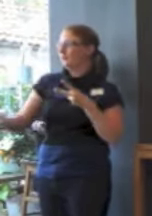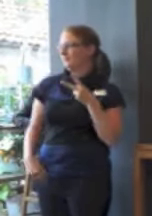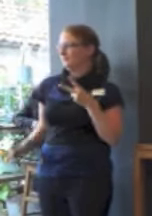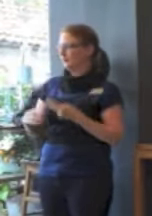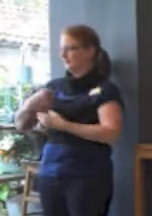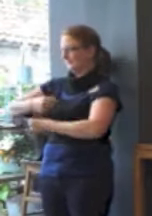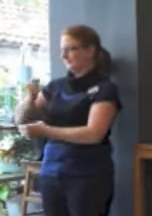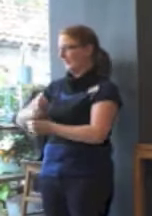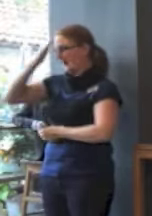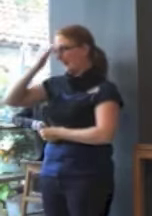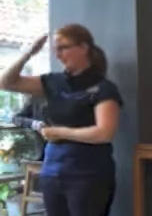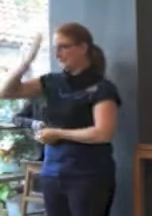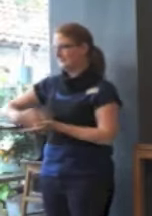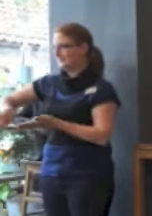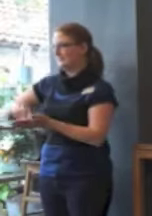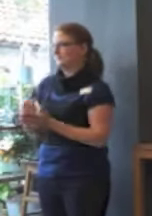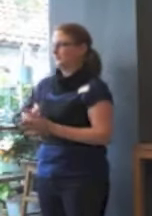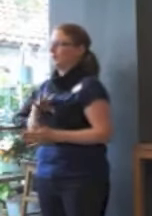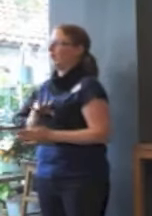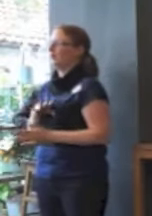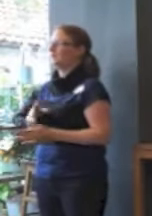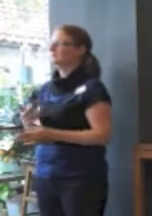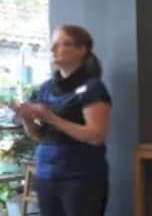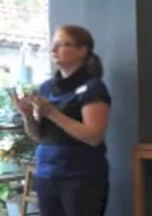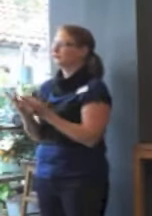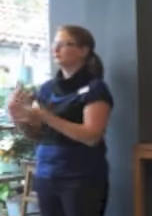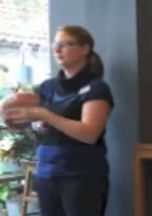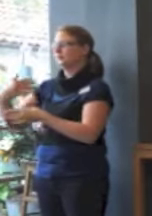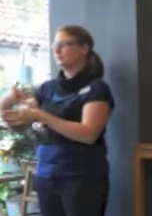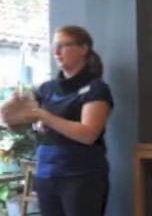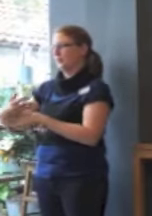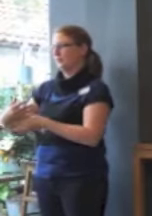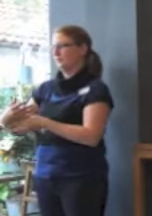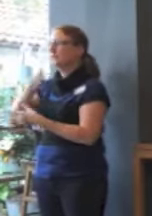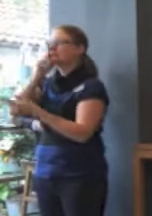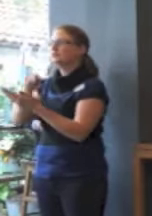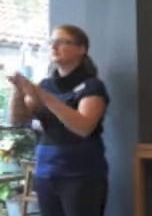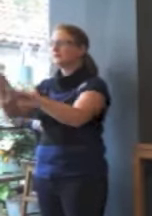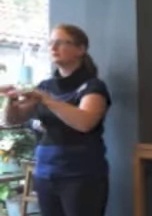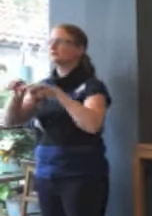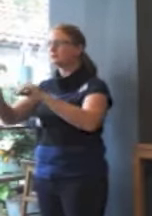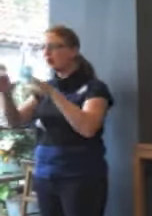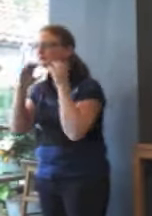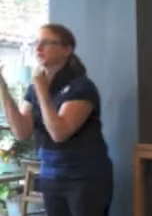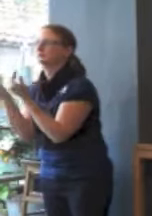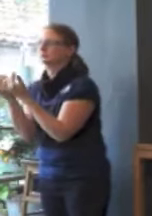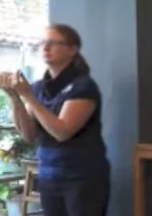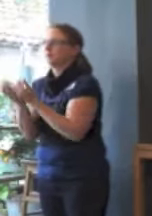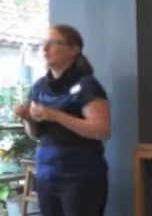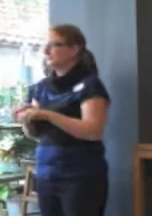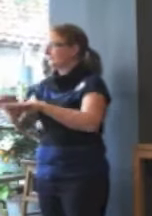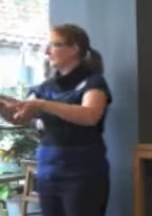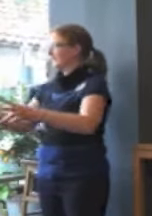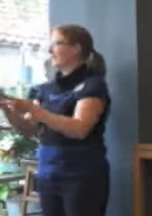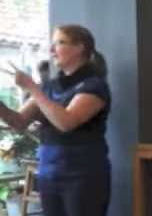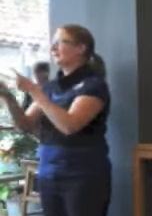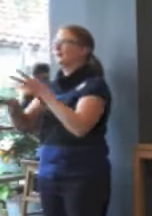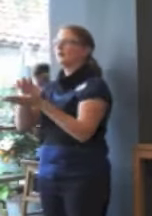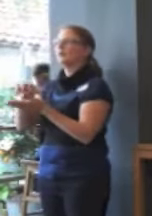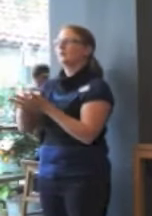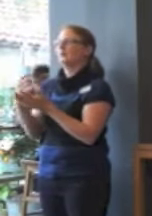stiftelsen Äldrecentrum spelat en väldigt viktig roll för att ta tillvara resultat och se till att sprida dem till andra kommuner